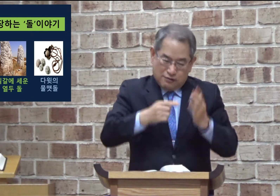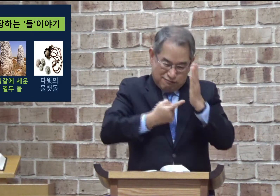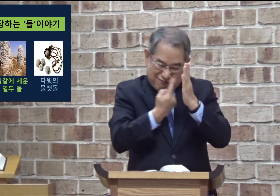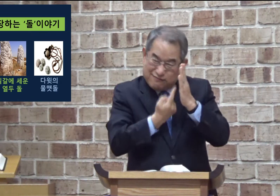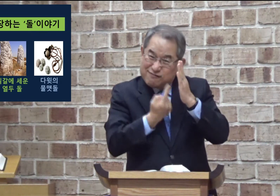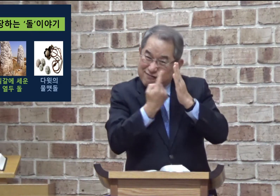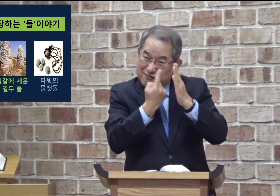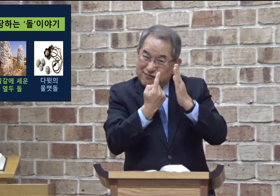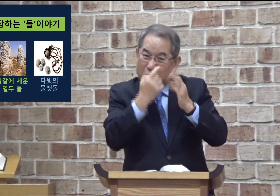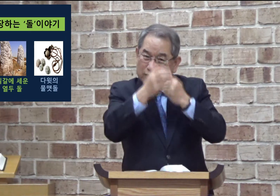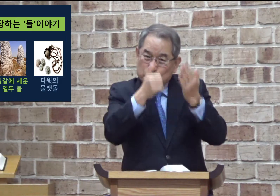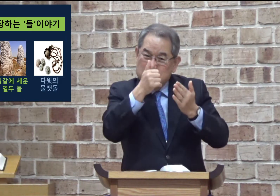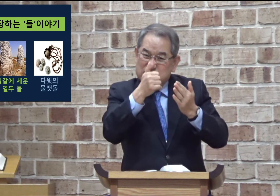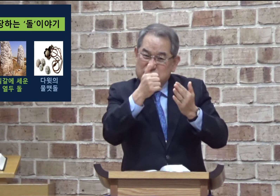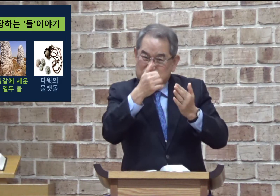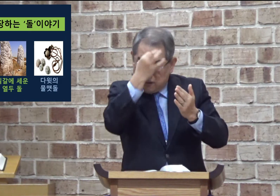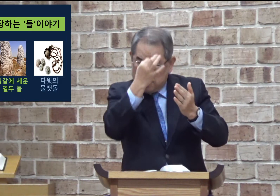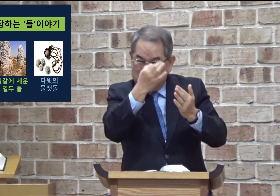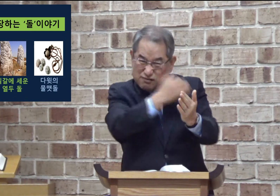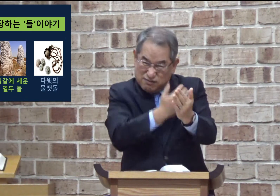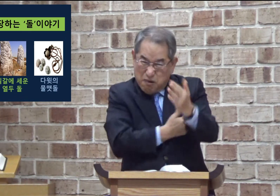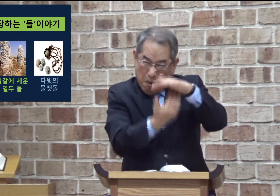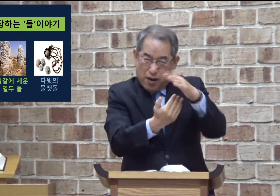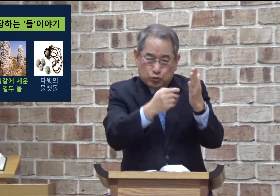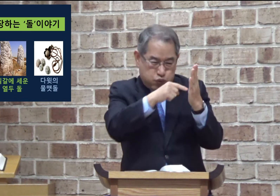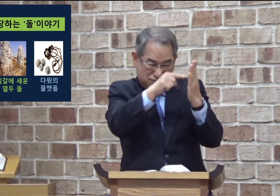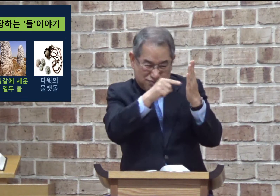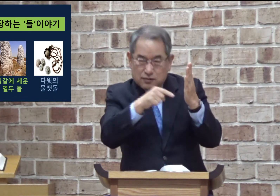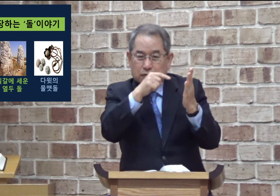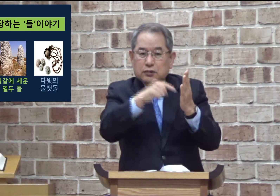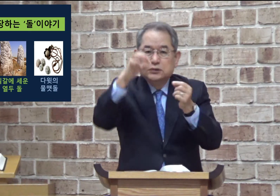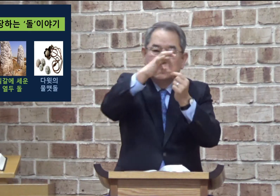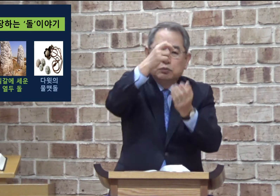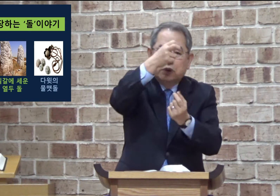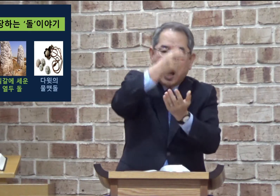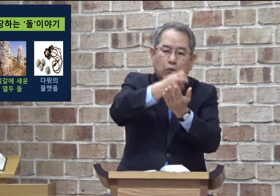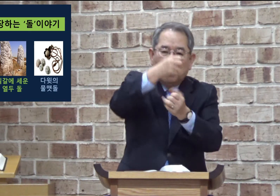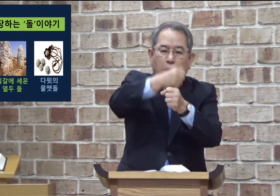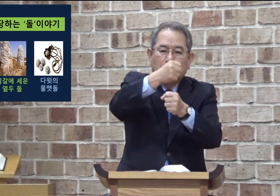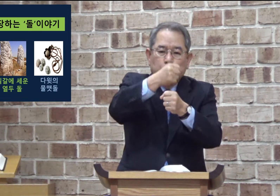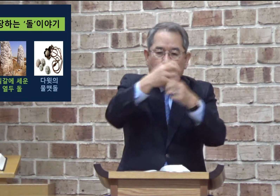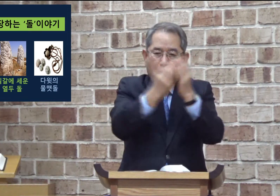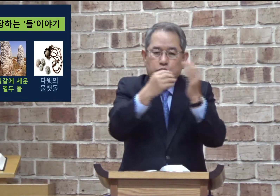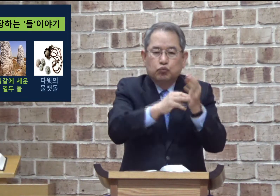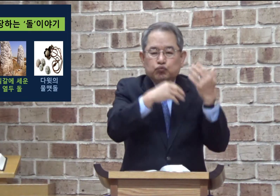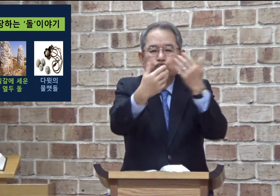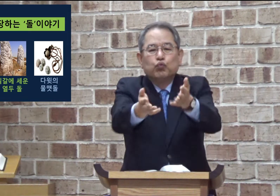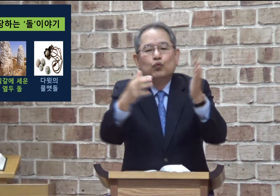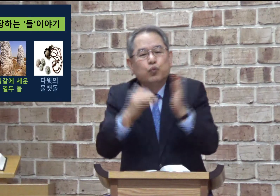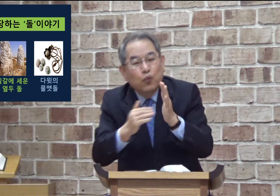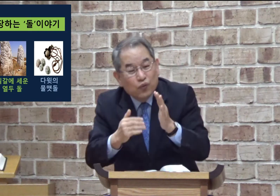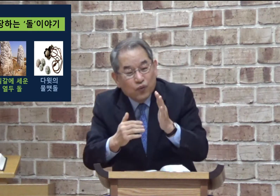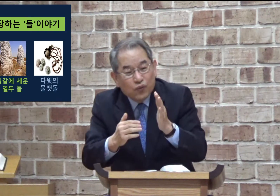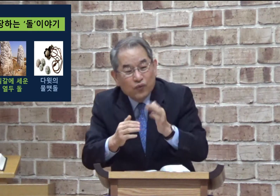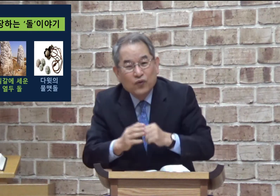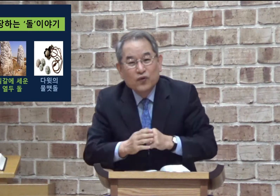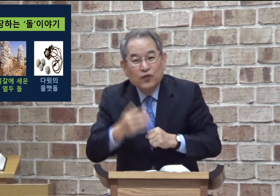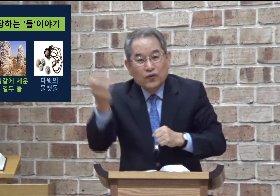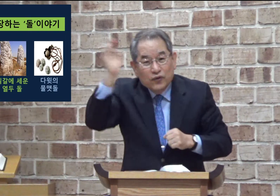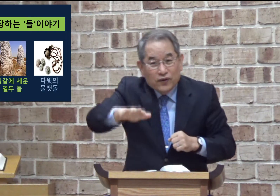그 후에 모세에게 주셨습니다. 그러나 모세가 이 십계명을 깨뜨렸습니다. 이스라엘 백성들의